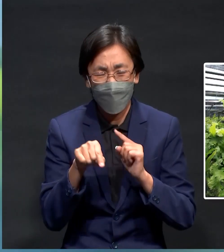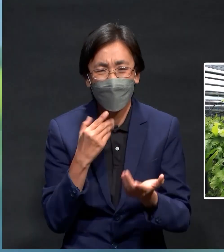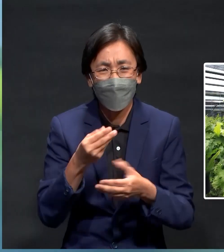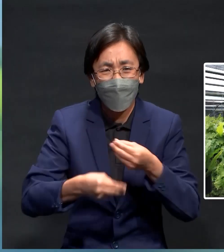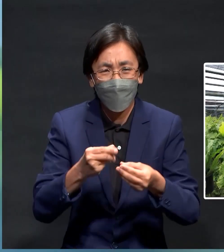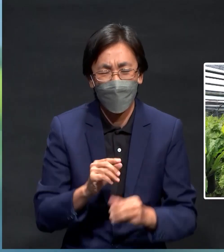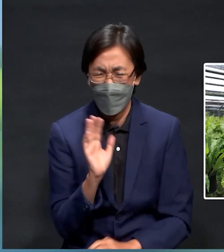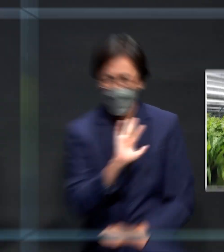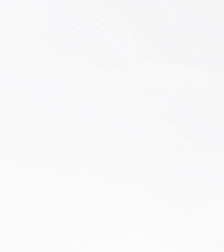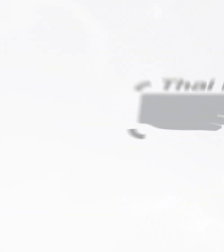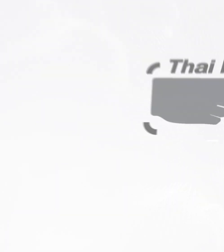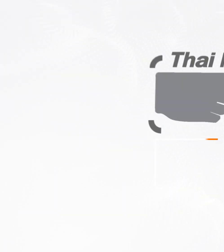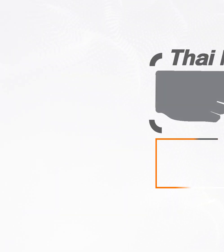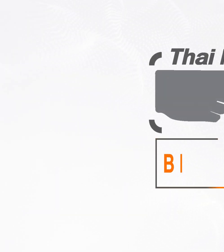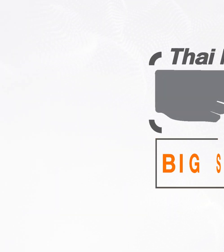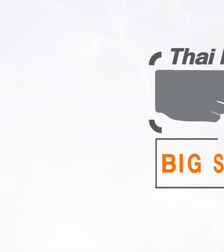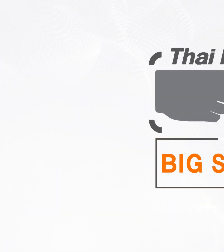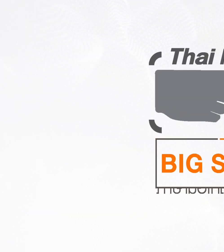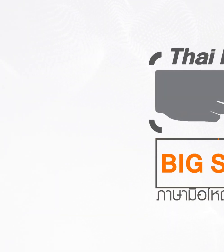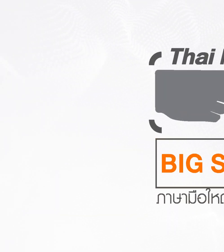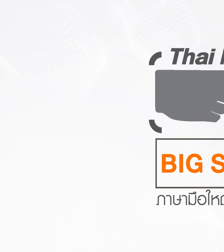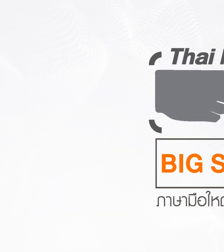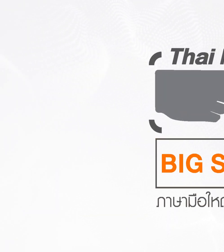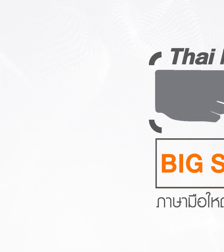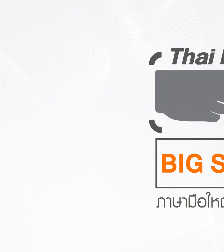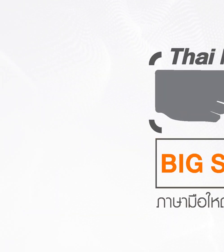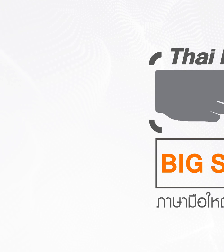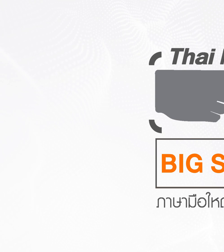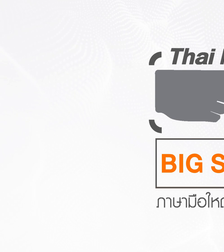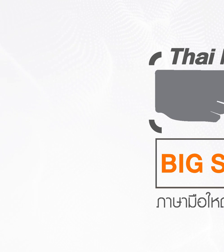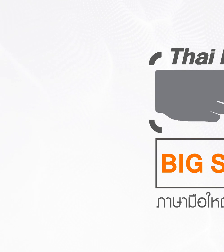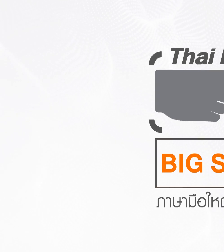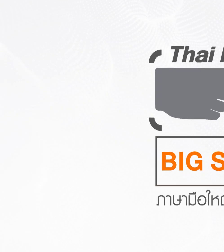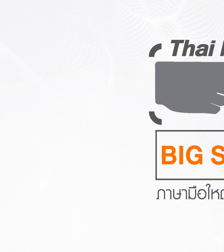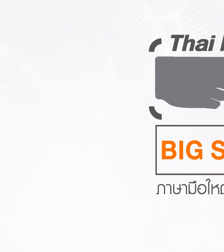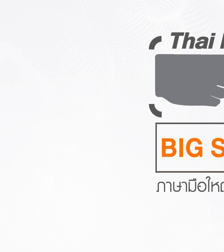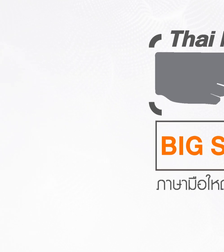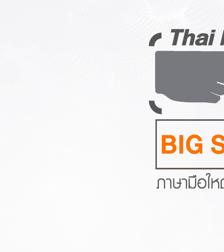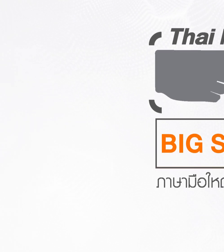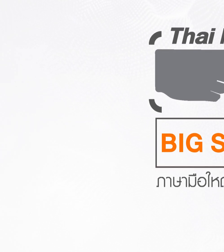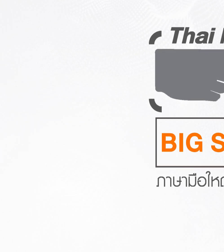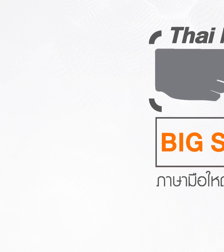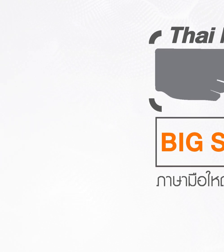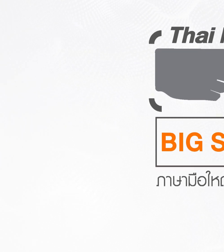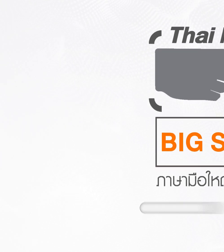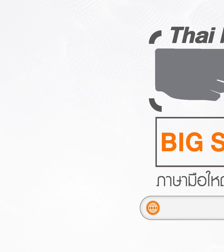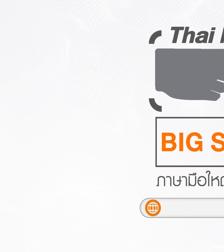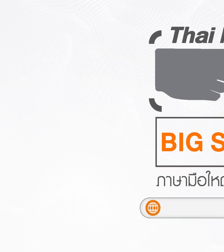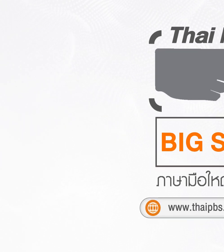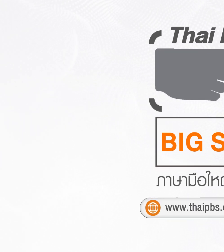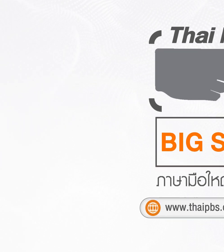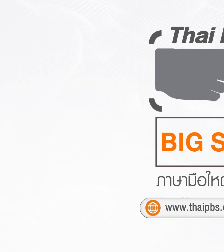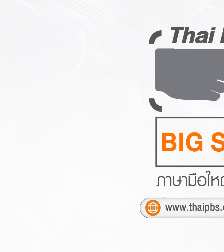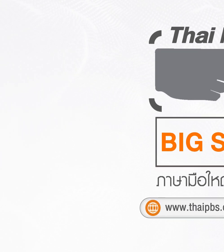ไทย PBS Bigsteinภาษามือใหญ่เต็จอก